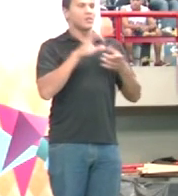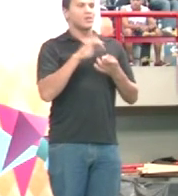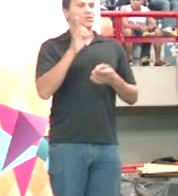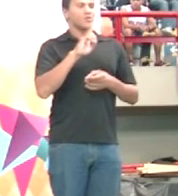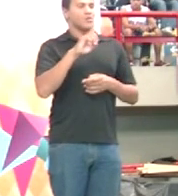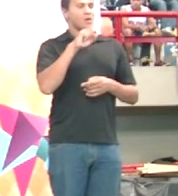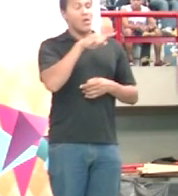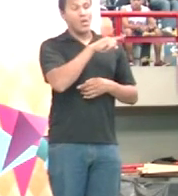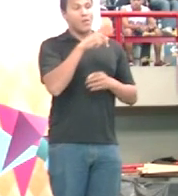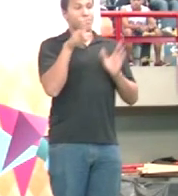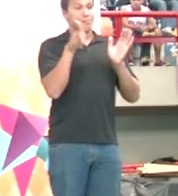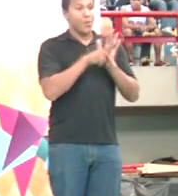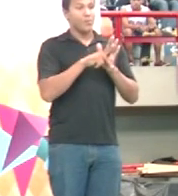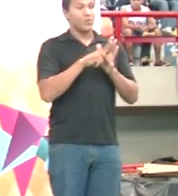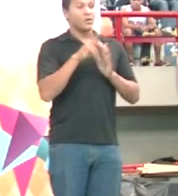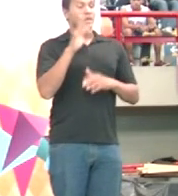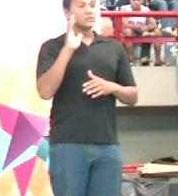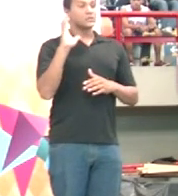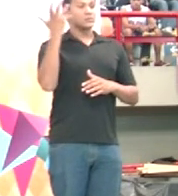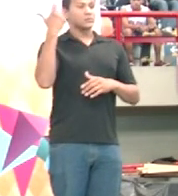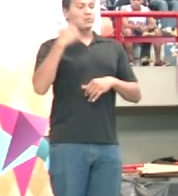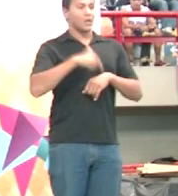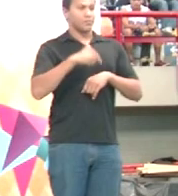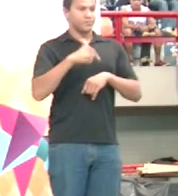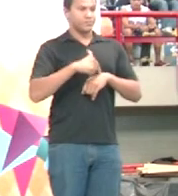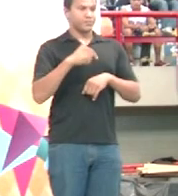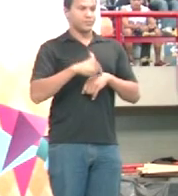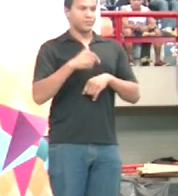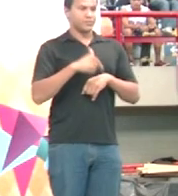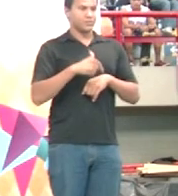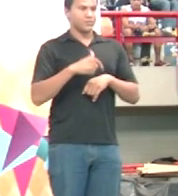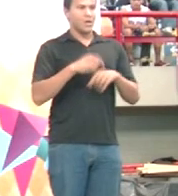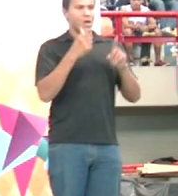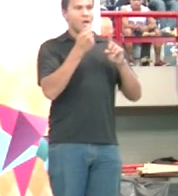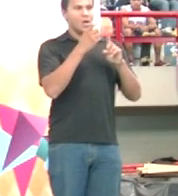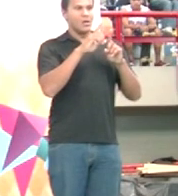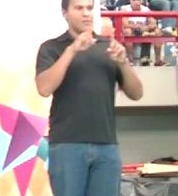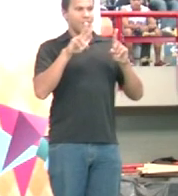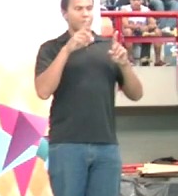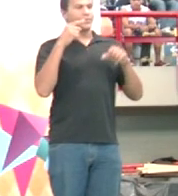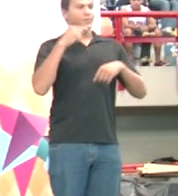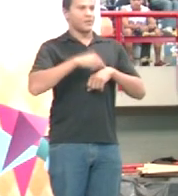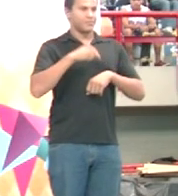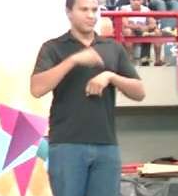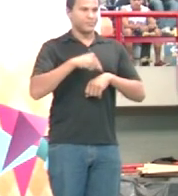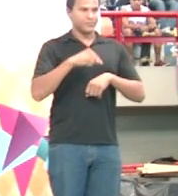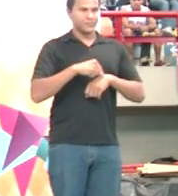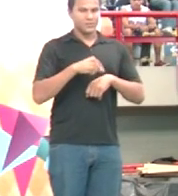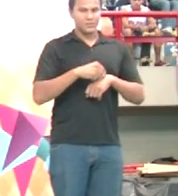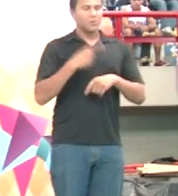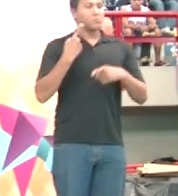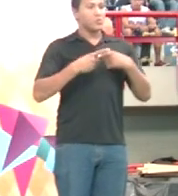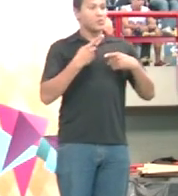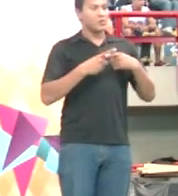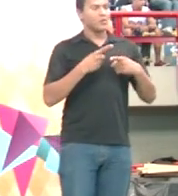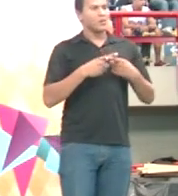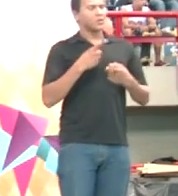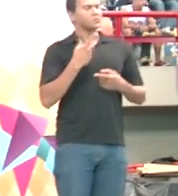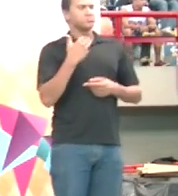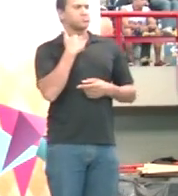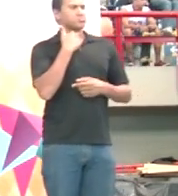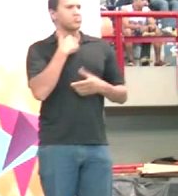tempo. Por que que eu não posso começar a introdução com conector? Porque conector é algo que liga